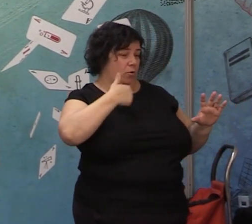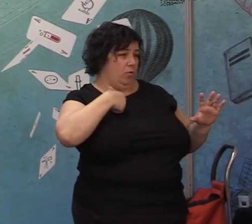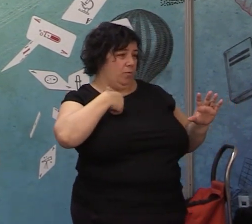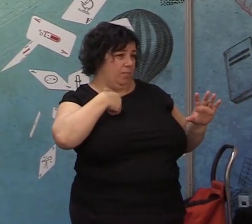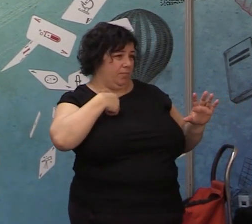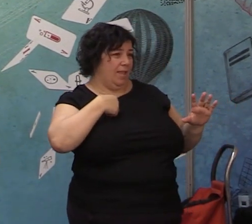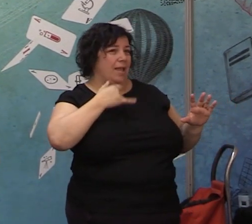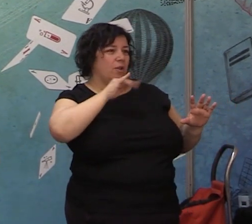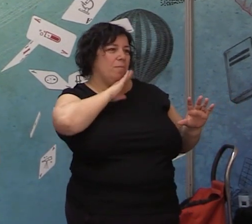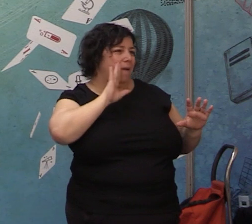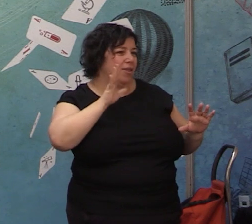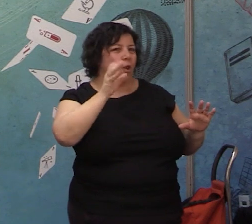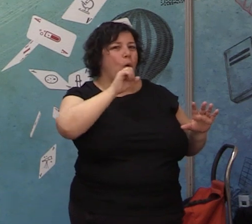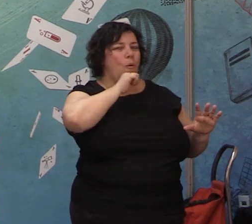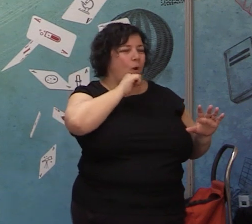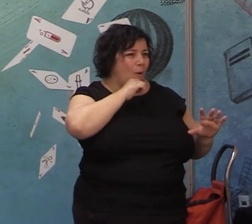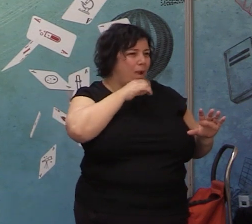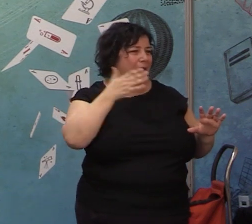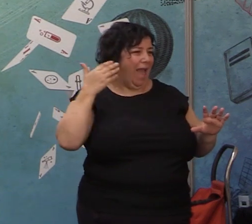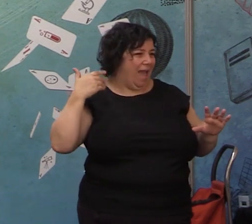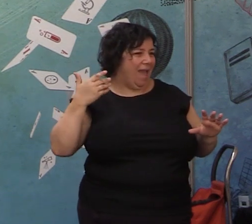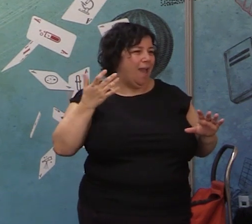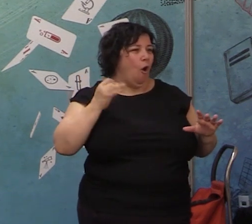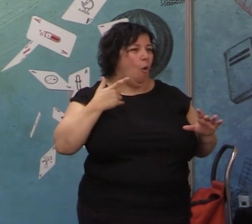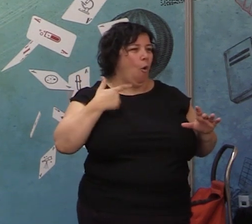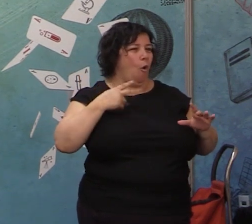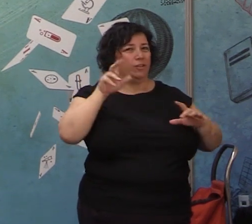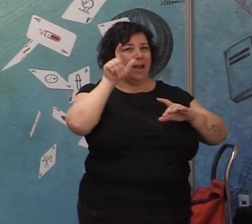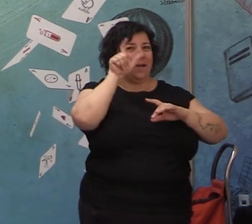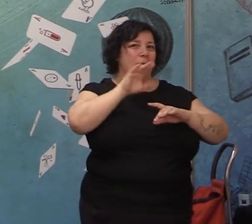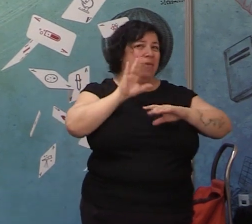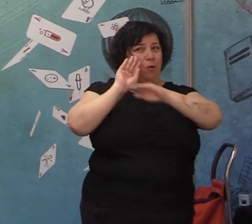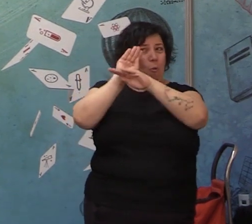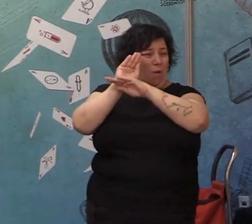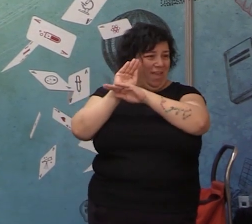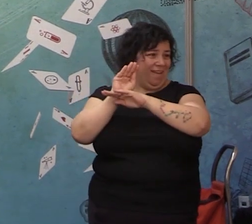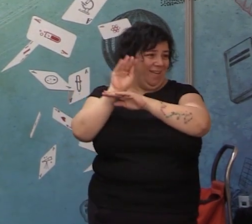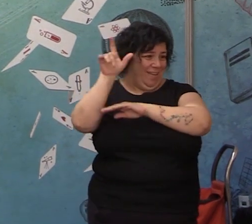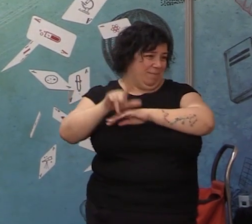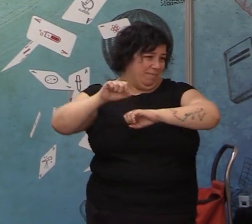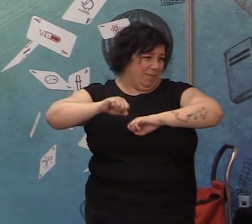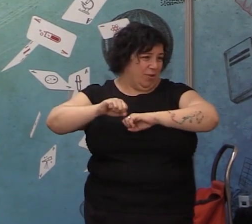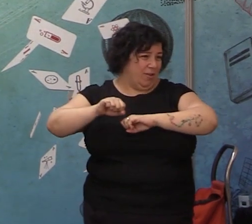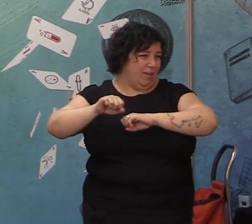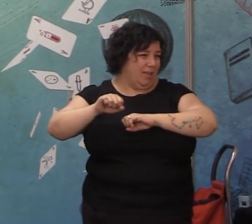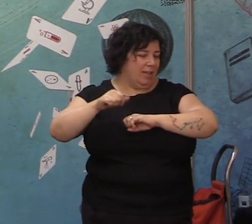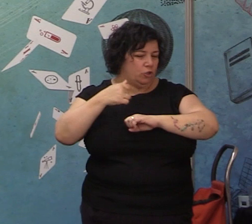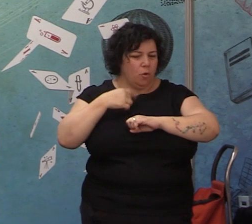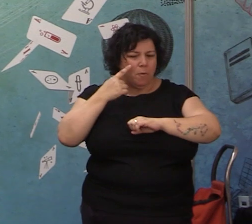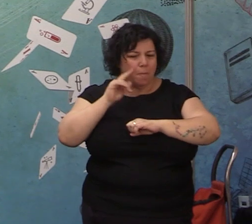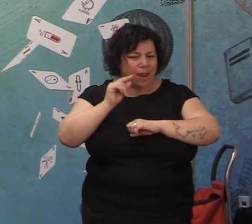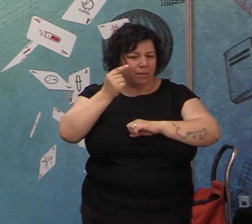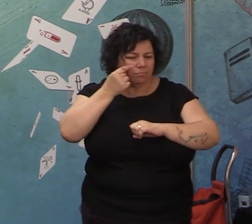tenemos madre o abuela o somos cuidadores de madres, que nosotros podamos